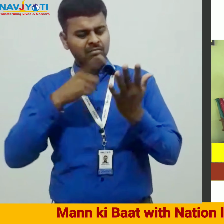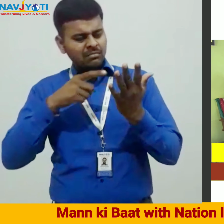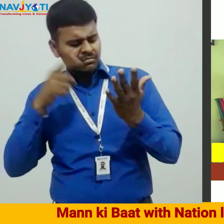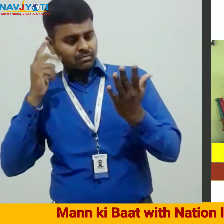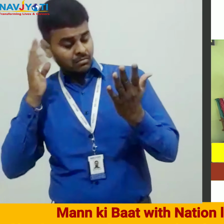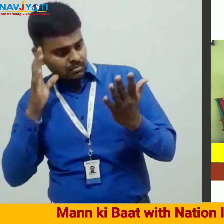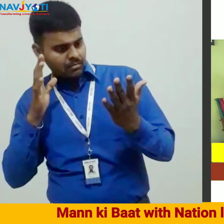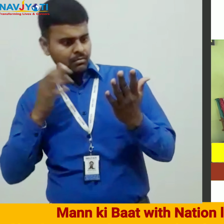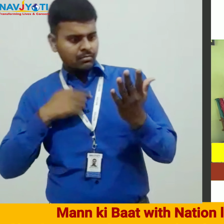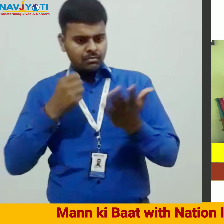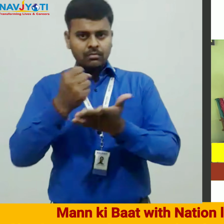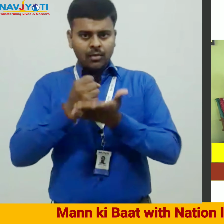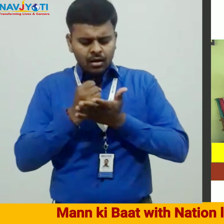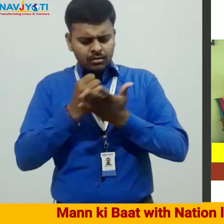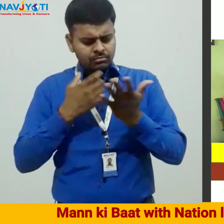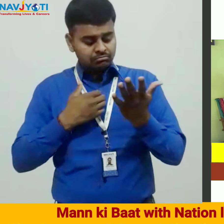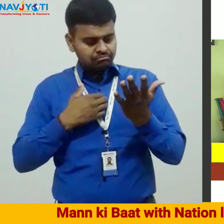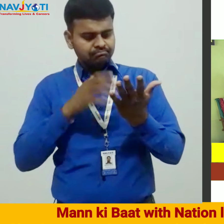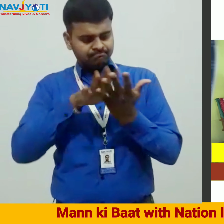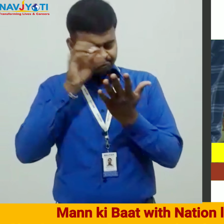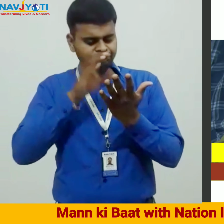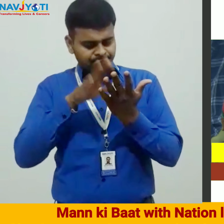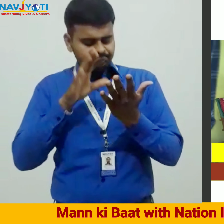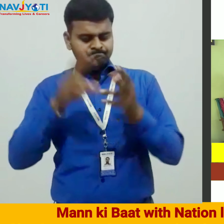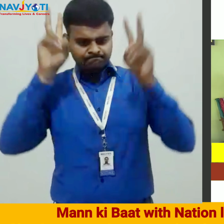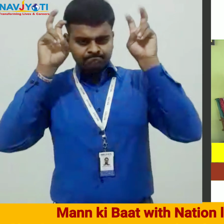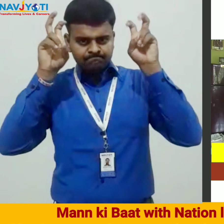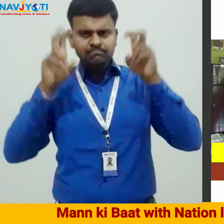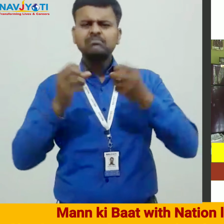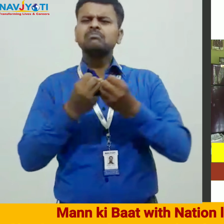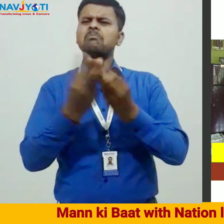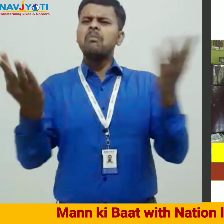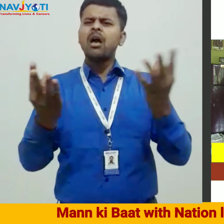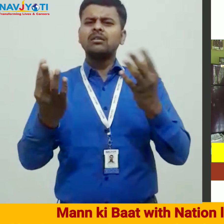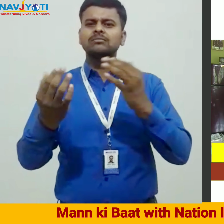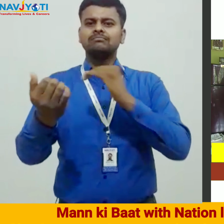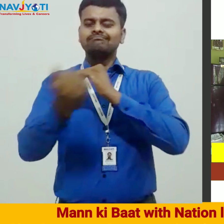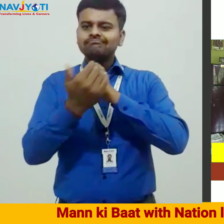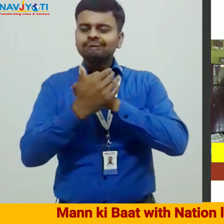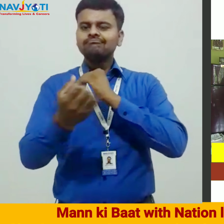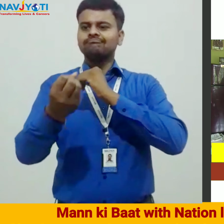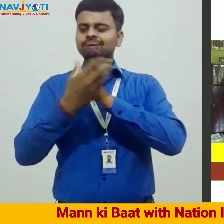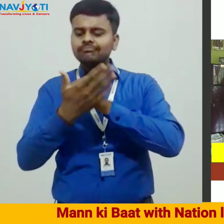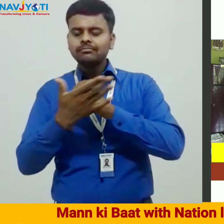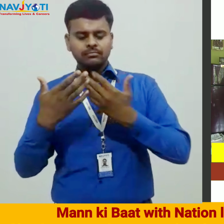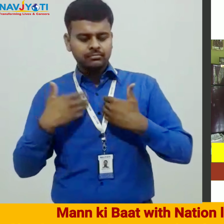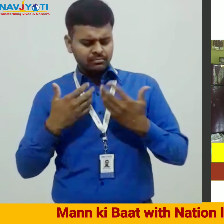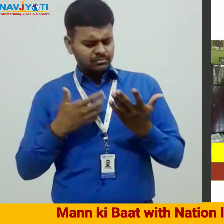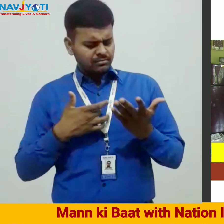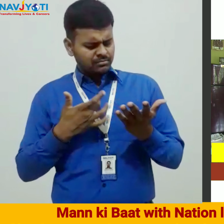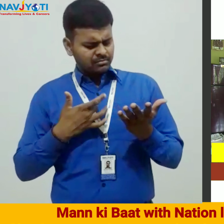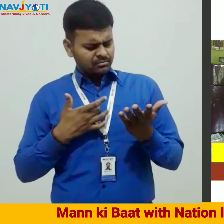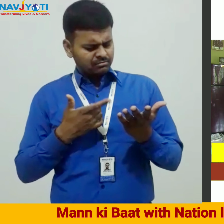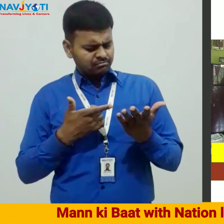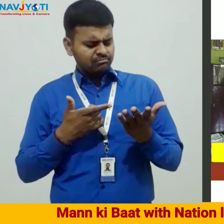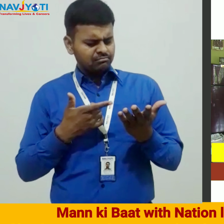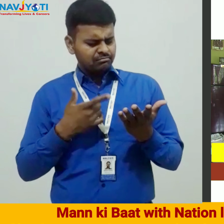पाऊं। आपकी बातों से कई ऐसे पहलू जानने को मिले हैं जिन पर इस आपाधापी